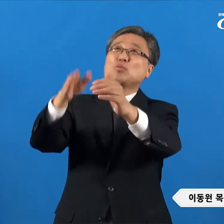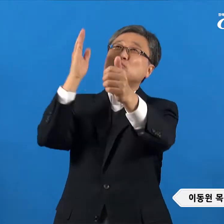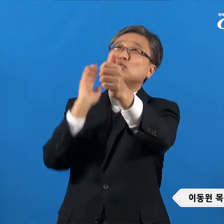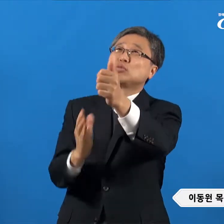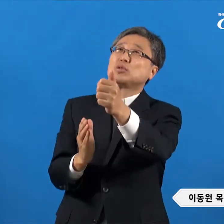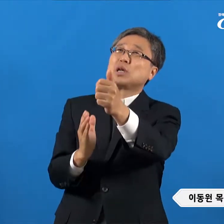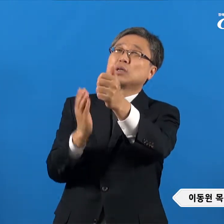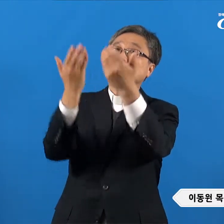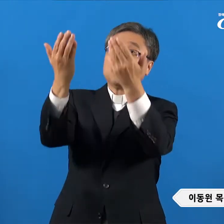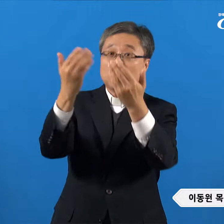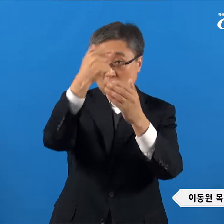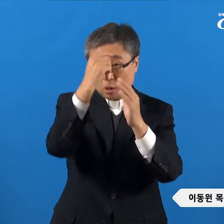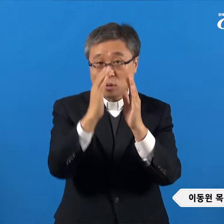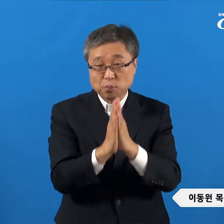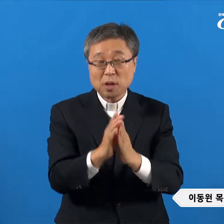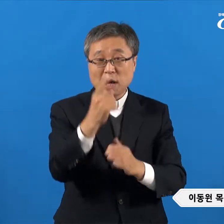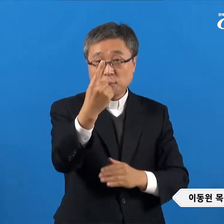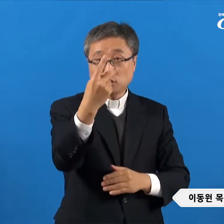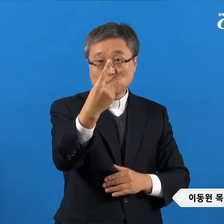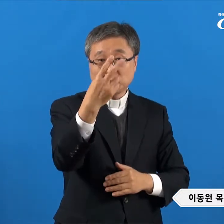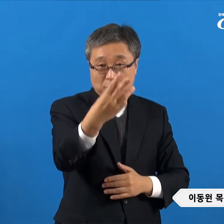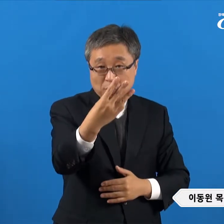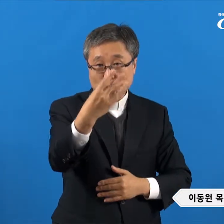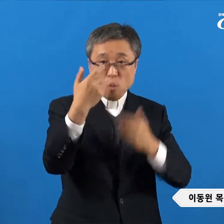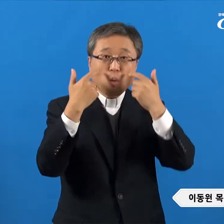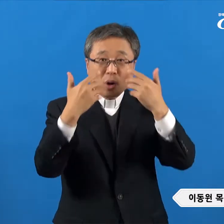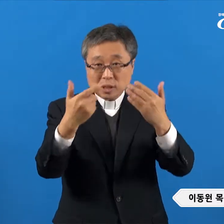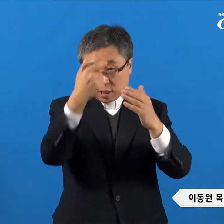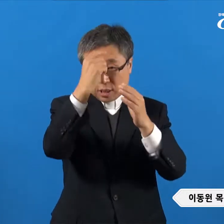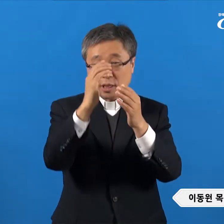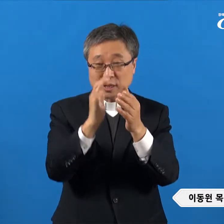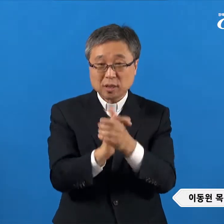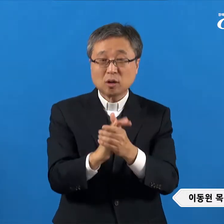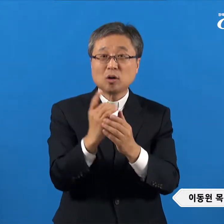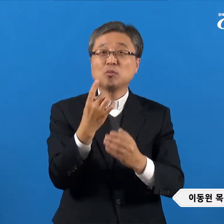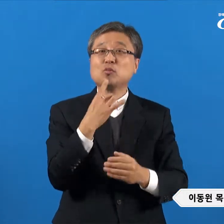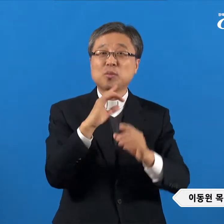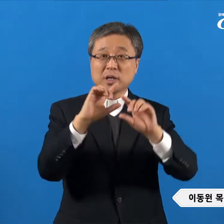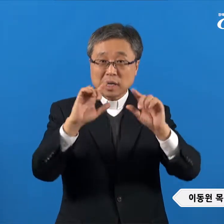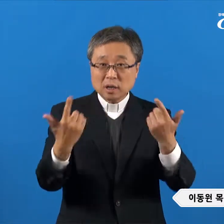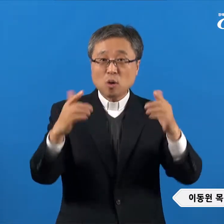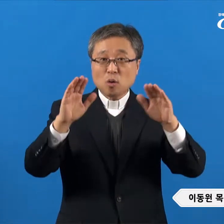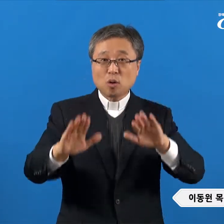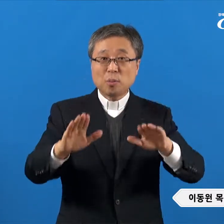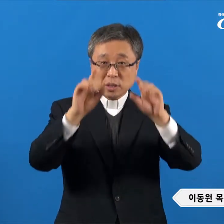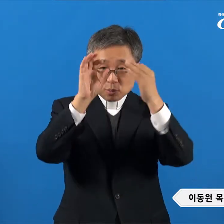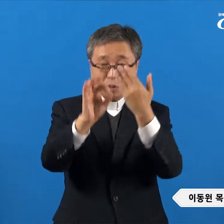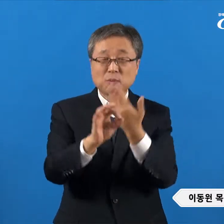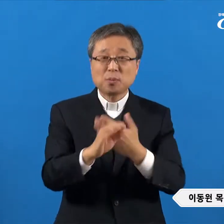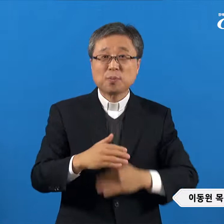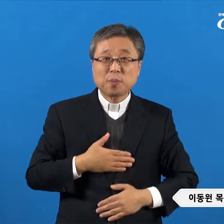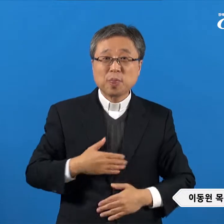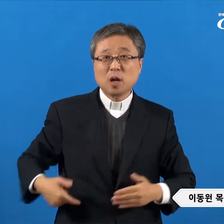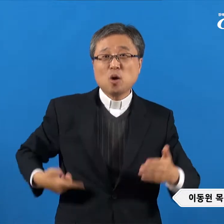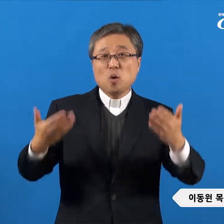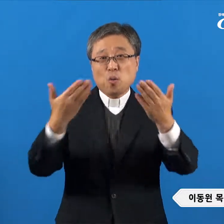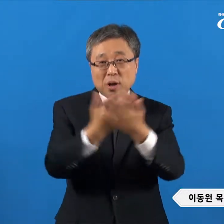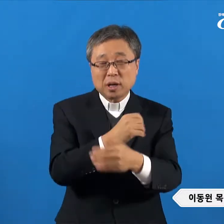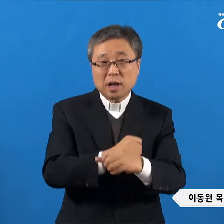기도죠. 3번은 확실한 기도입니다. 또 거기다 오늘 본문을 포함해서 본문에서는 회개하는 강도를